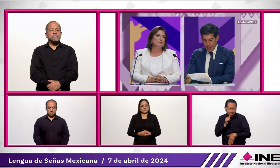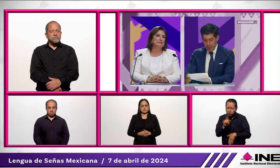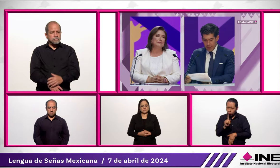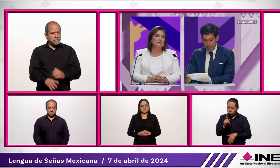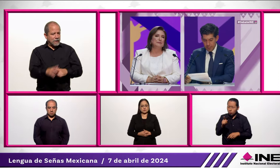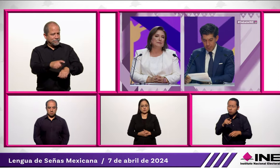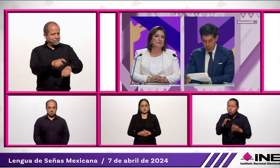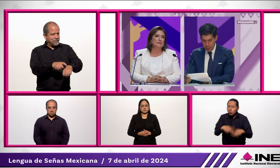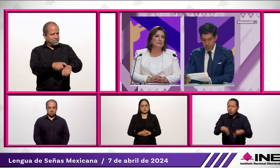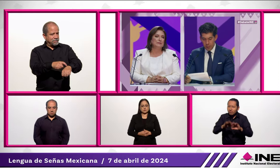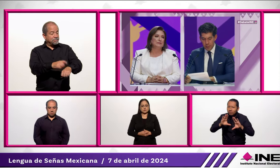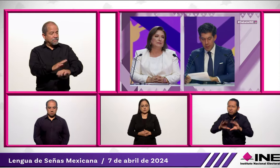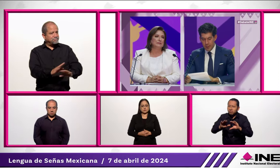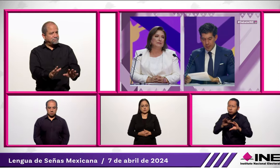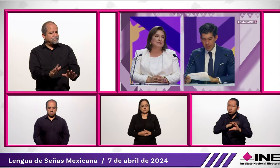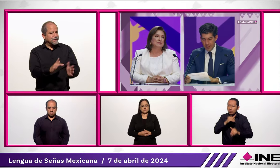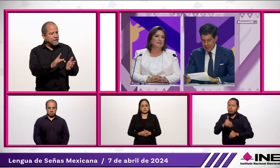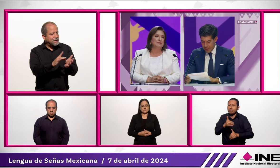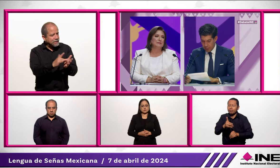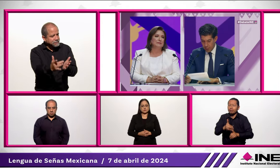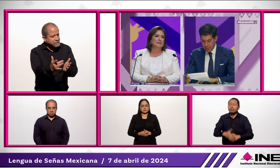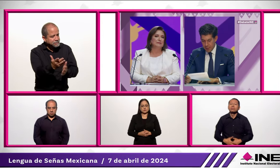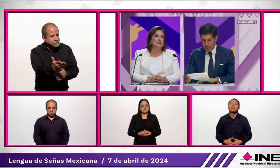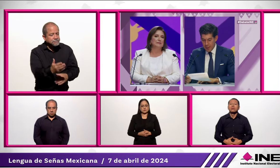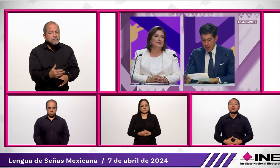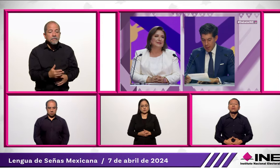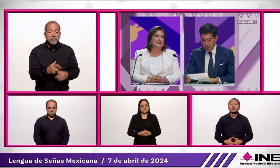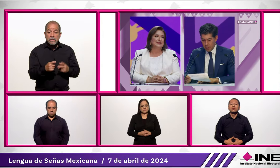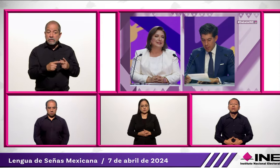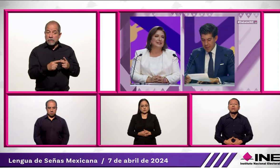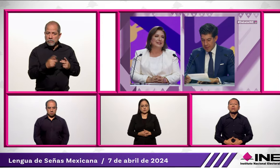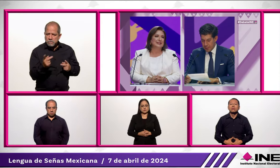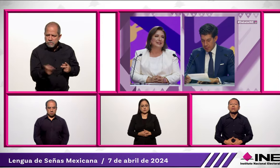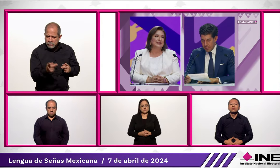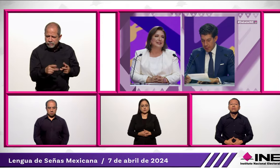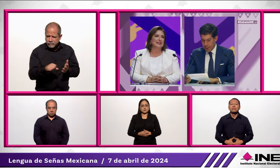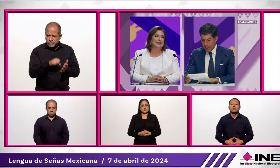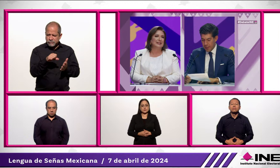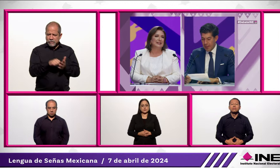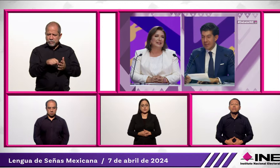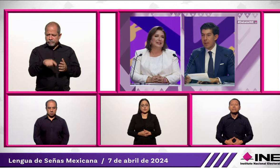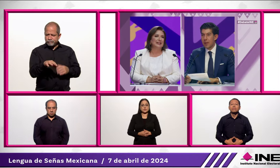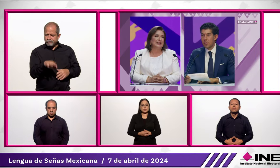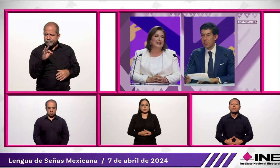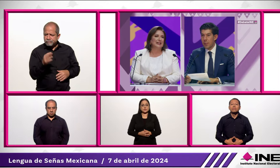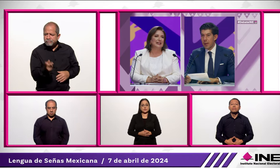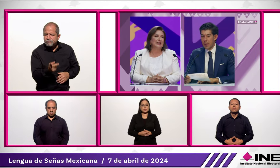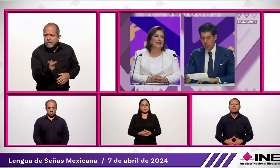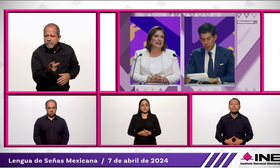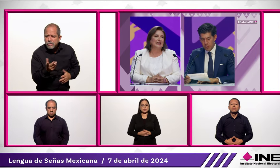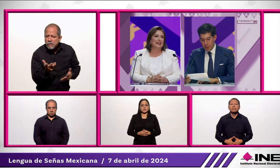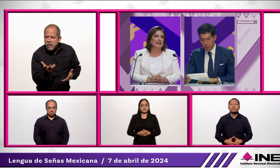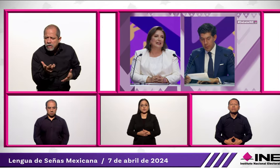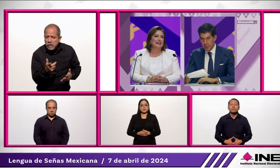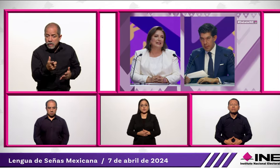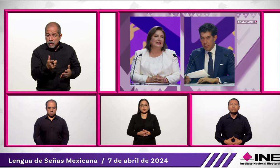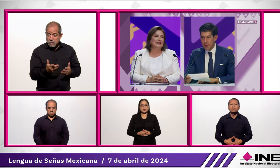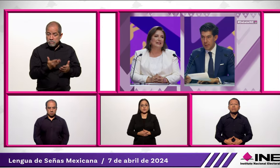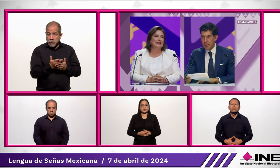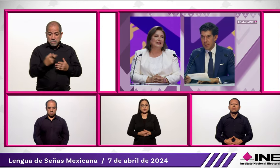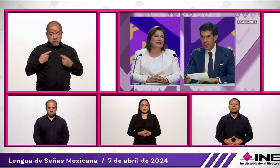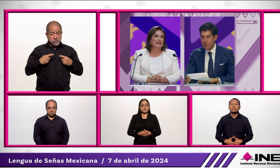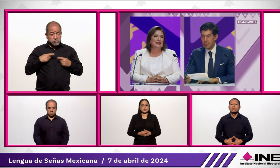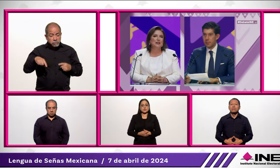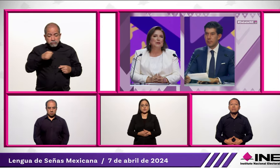gracias. Candidata, segunda pregunta, esta del centro del país. ¿Habrá alguna iniciativa para crear trabajos para adultos mayores que